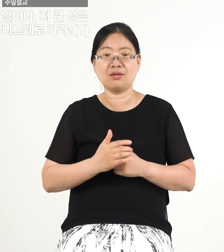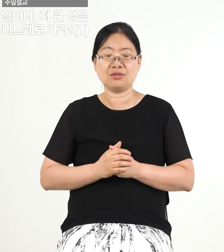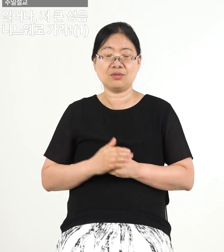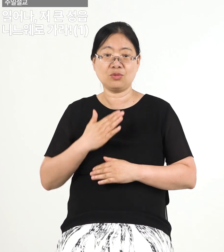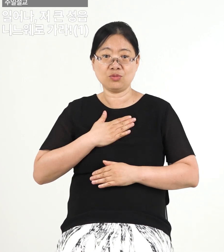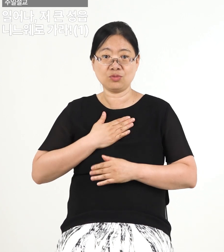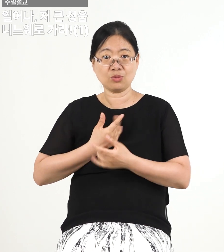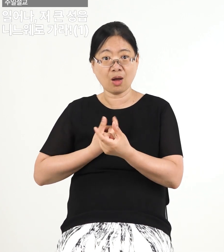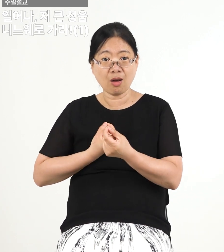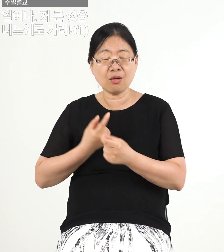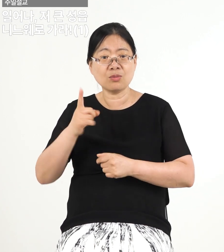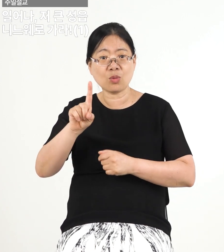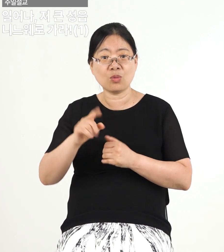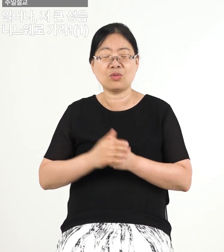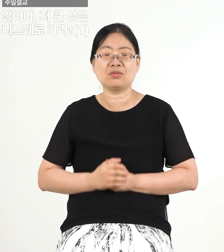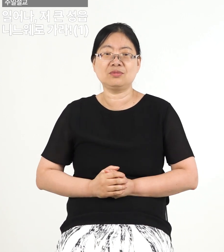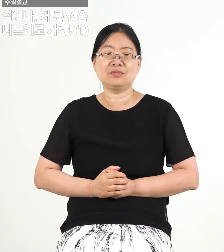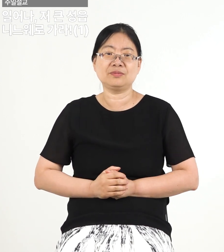그렇잖아요.